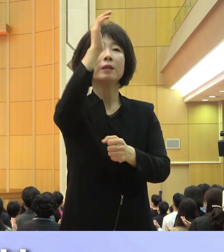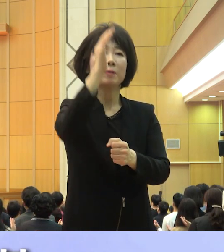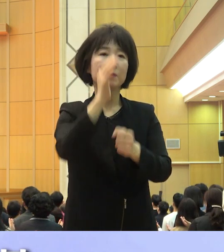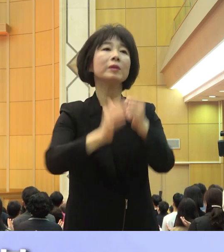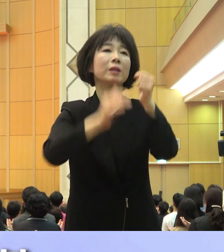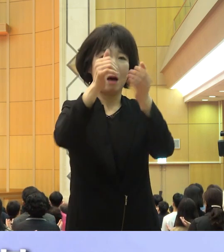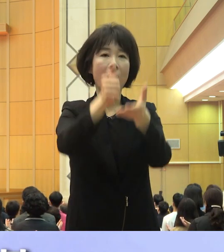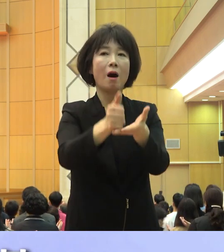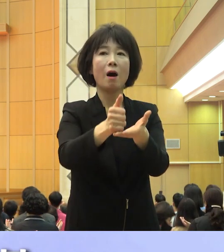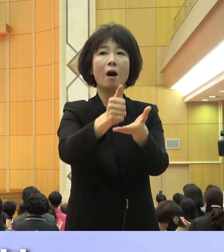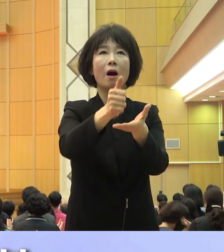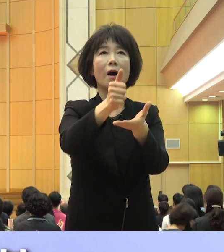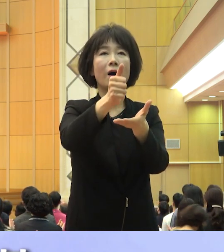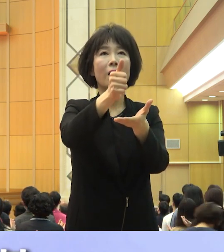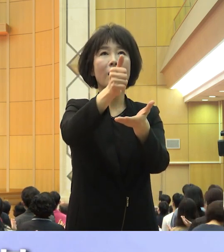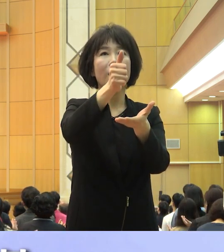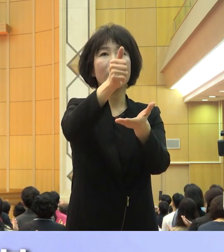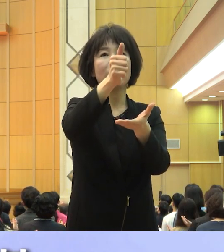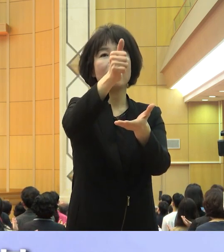주신